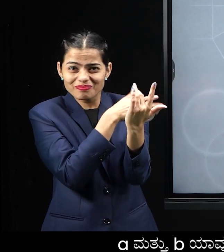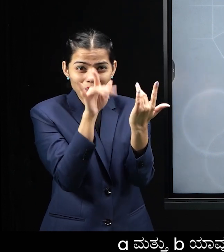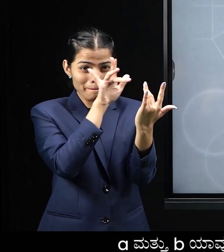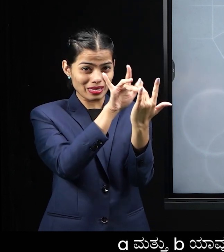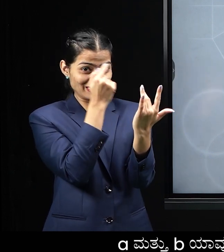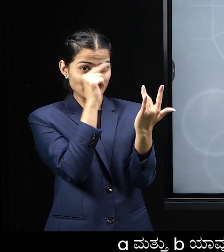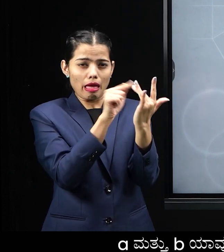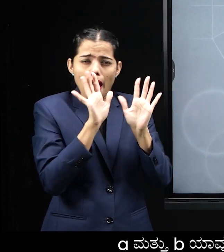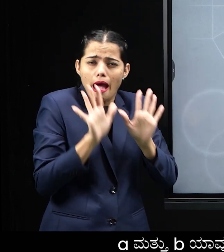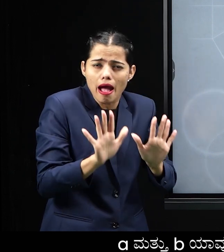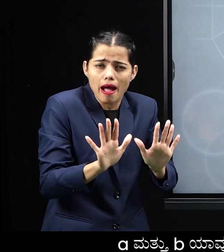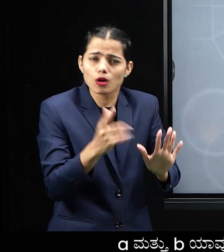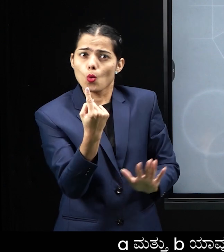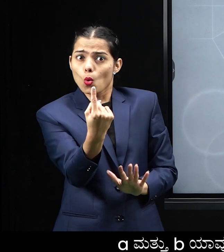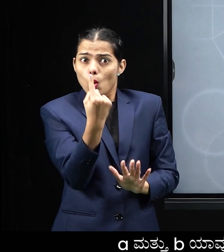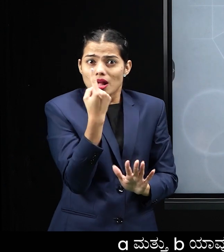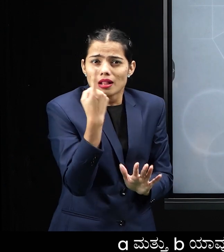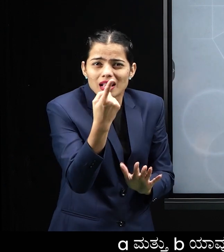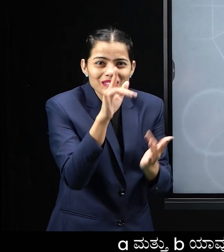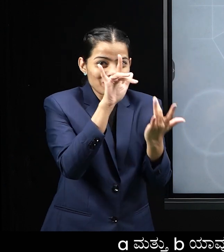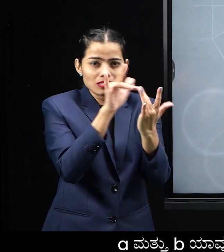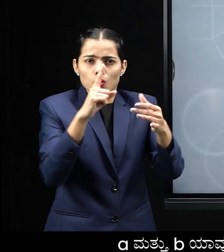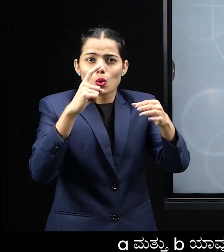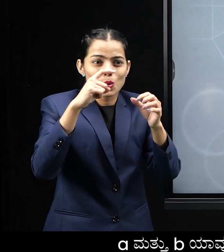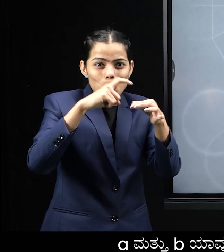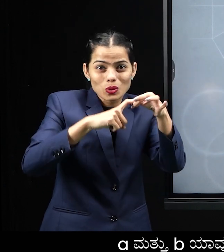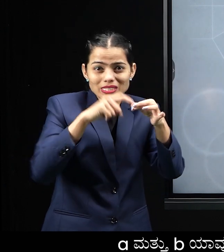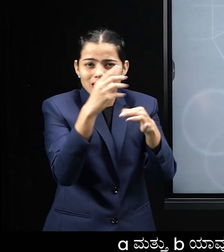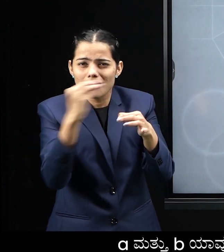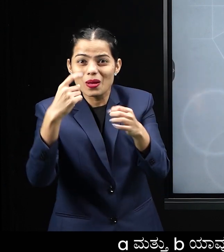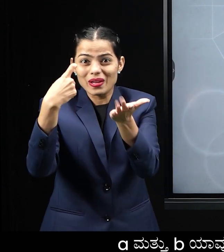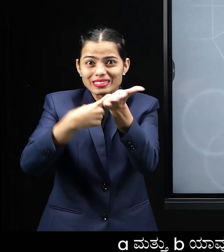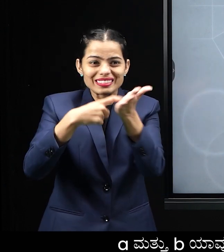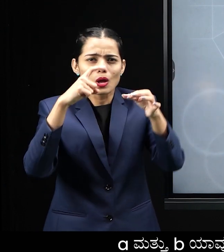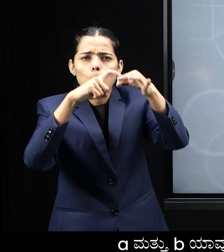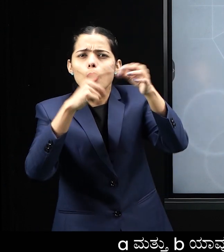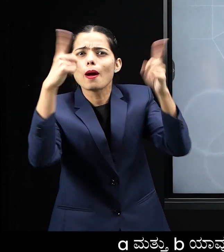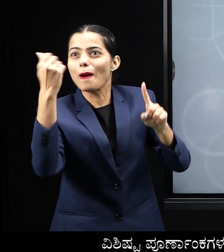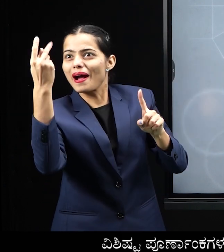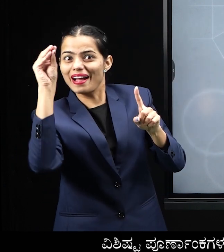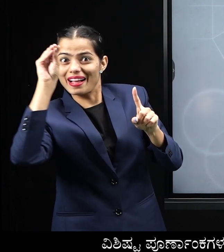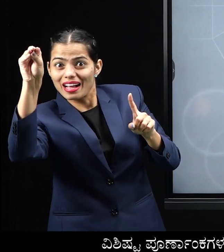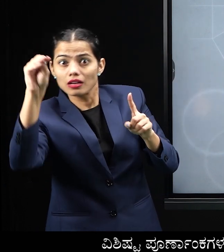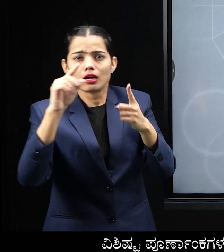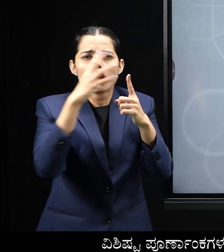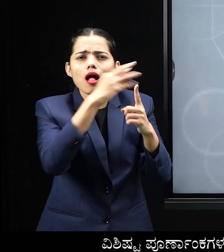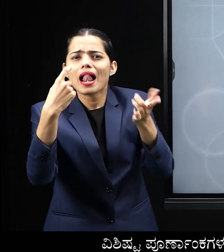ಬಿ ಯಾವುದಾದರೂ 2 ಪೂರ್ಣಾಂಕಗಳಿದ್ದರೆ ಕ್ಯೂ ಮತ್ತು ಆರ್ ಎಂಬ ವಿಶಿಷ್ಟ ಪೂರ್ಣಾಂಕಗಳು